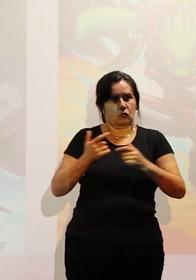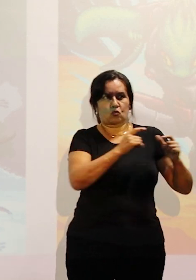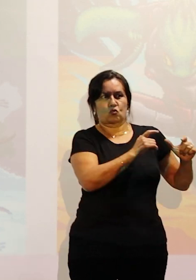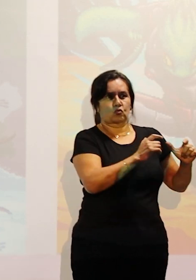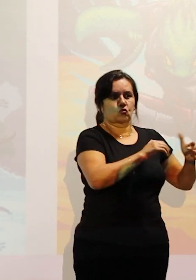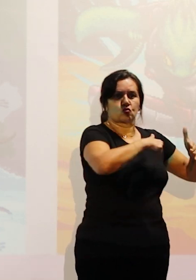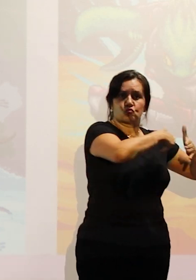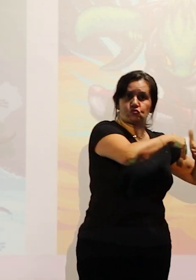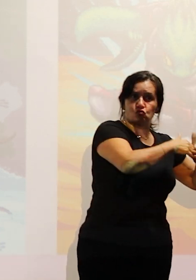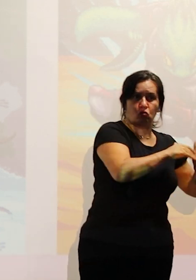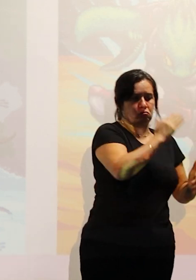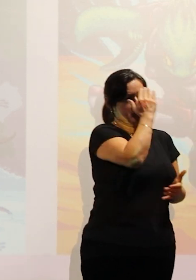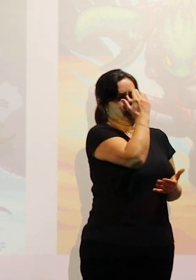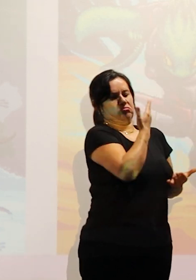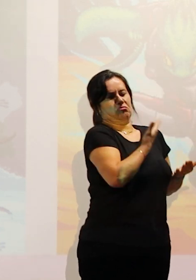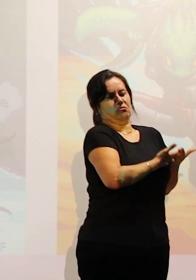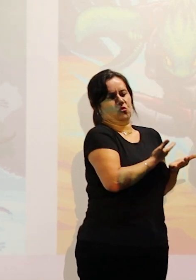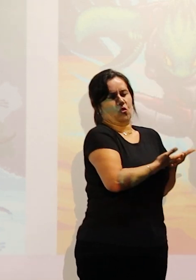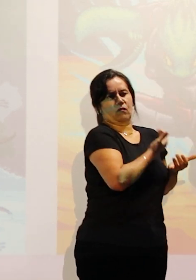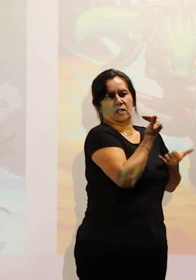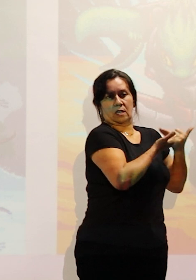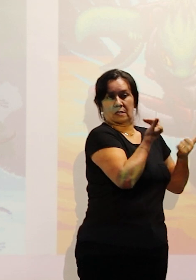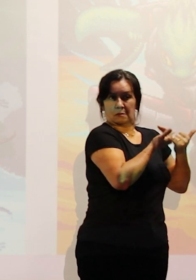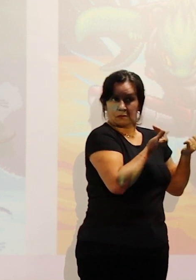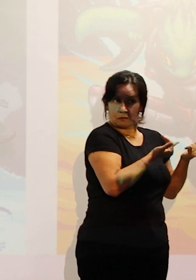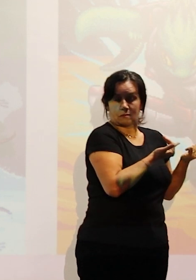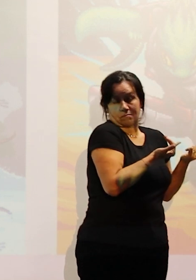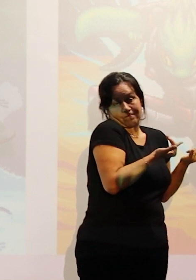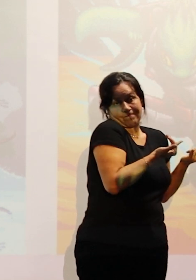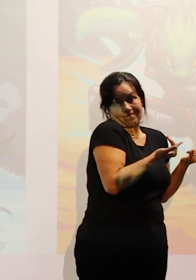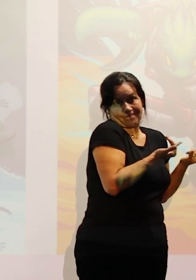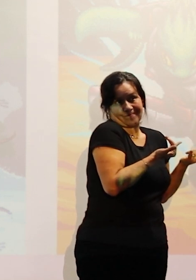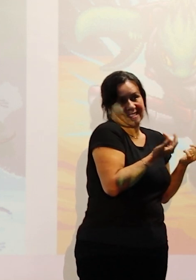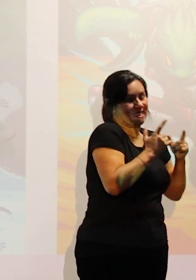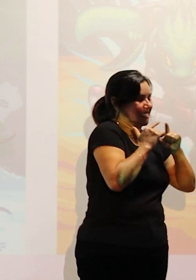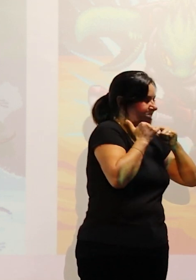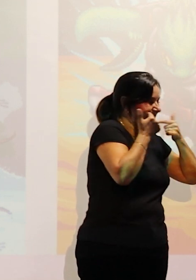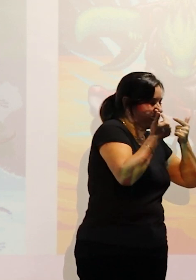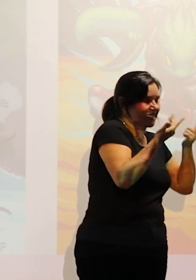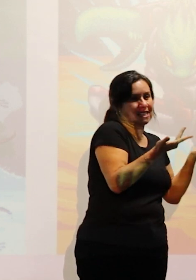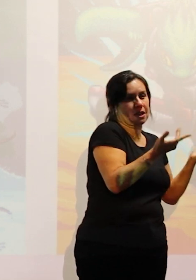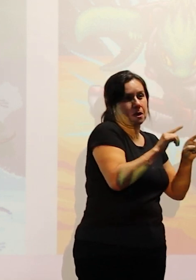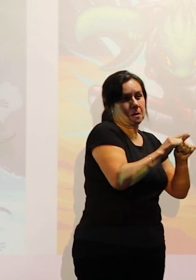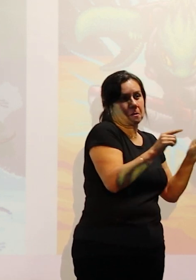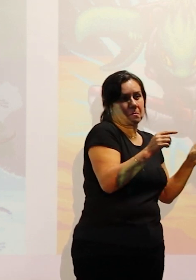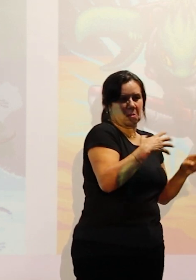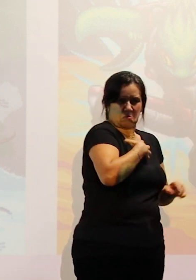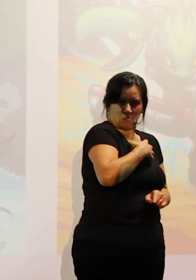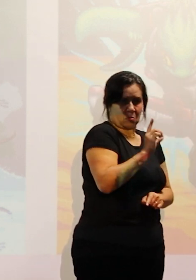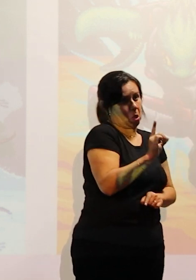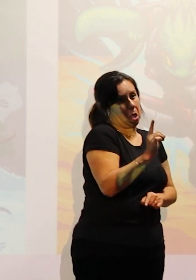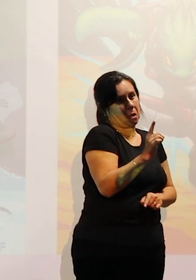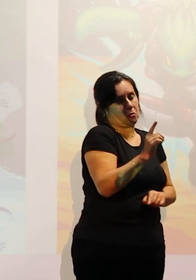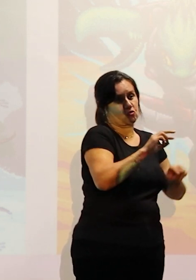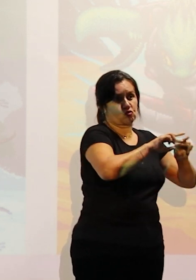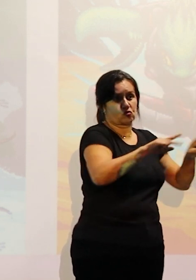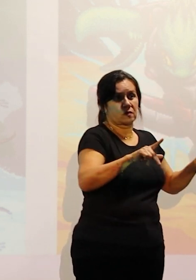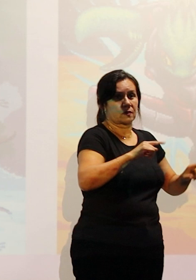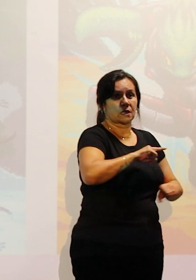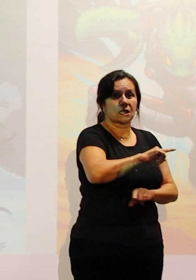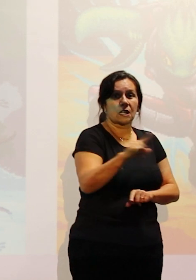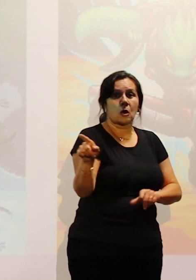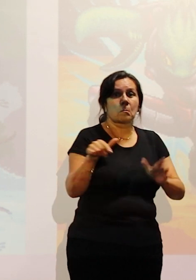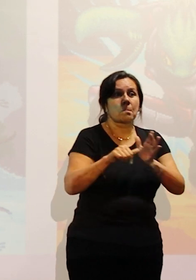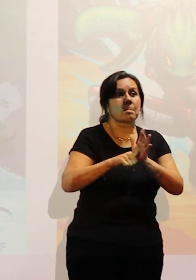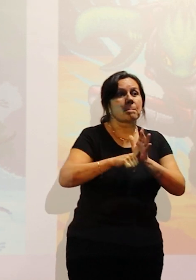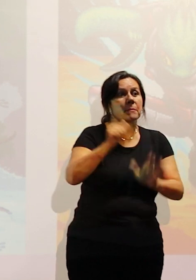seja ele sendo confiante e debochado. Então, bota ele com um sorriso de canto de boca e talvez ele não tão bravo. Então, é muito de